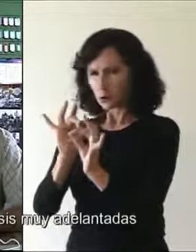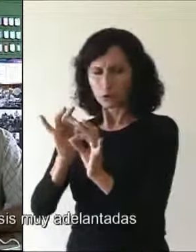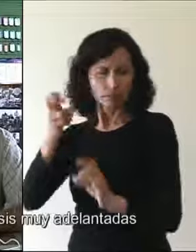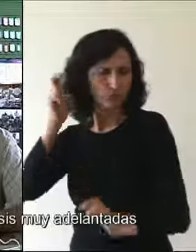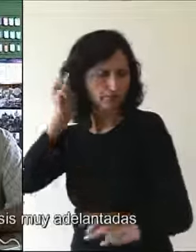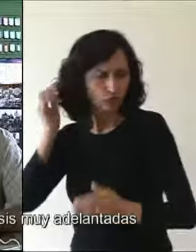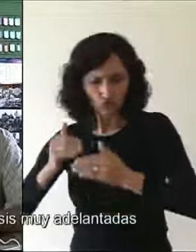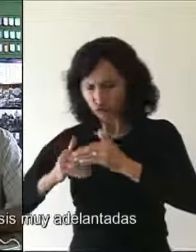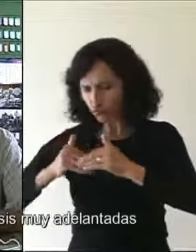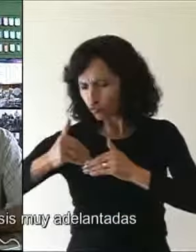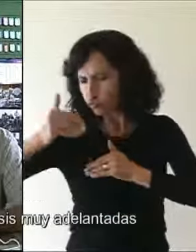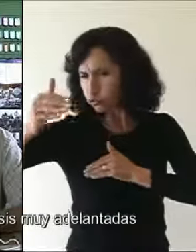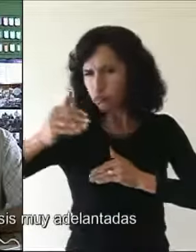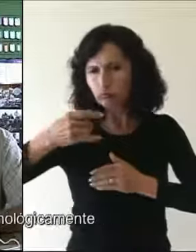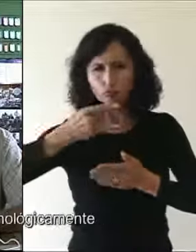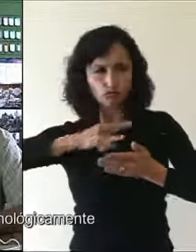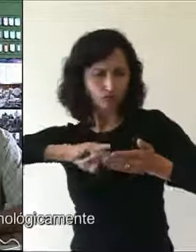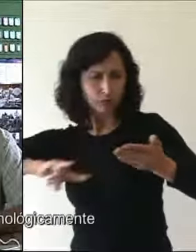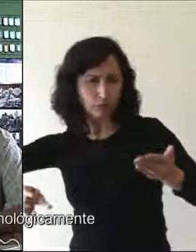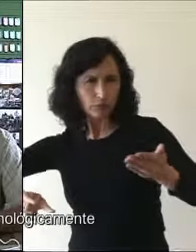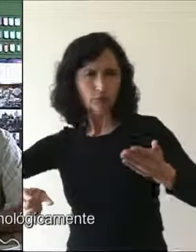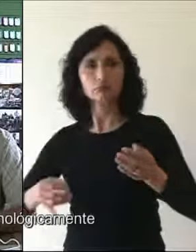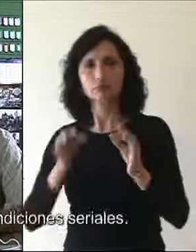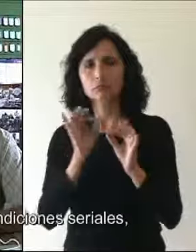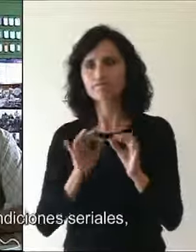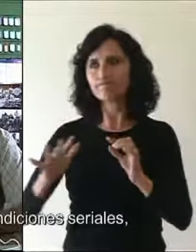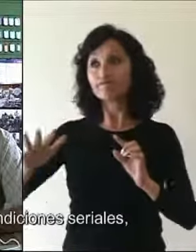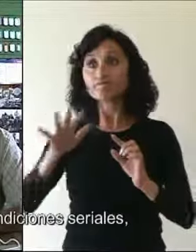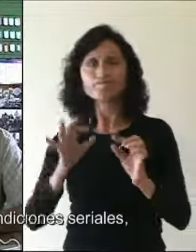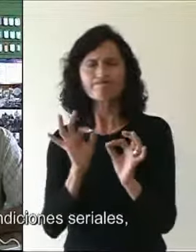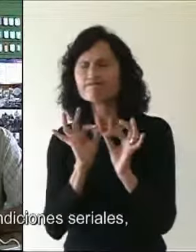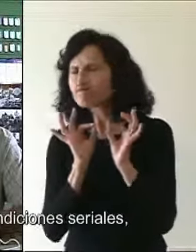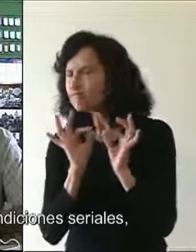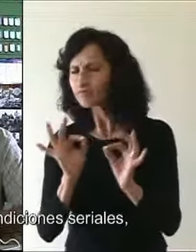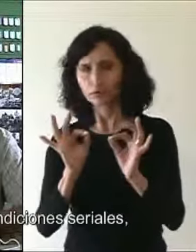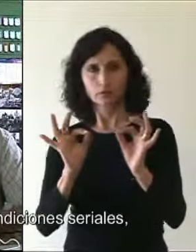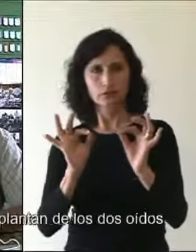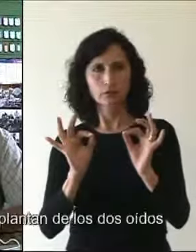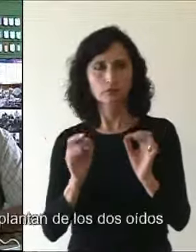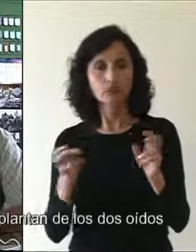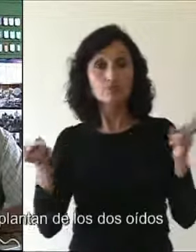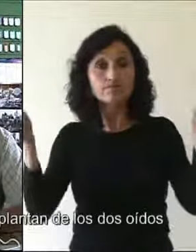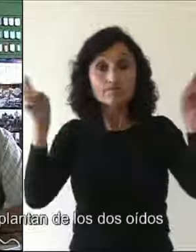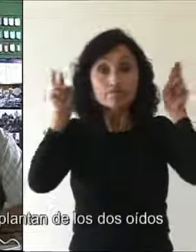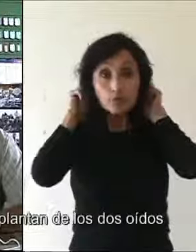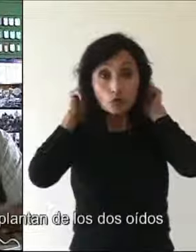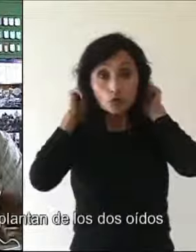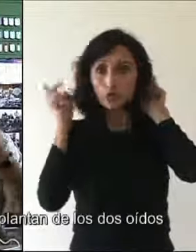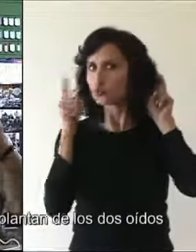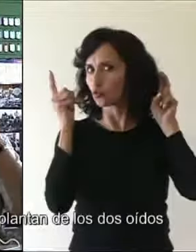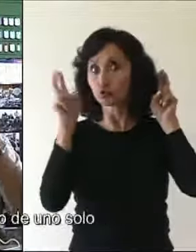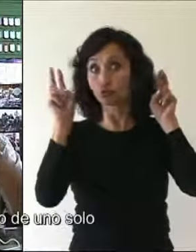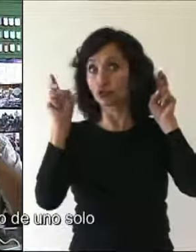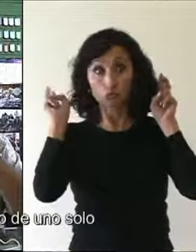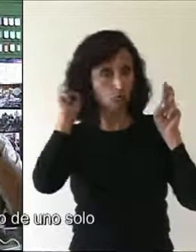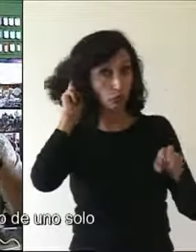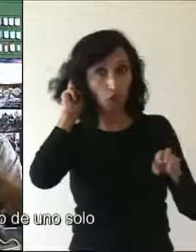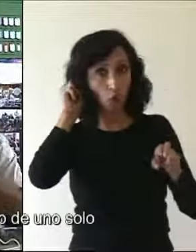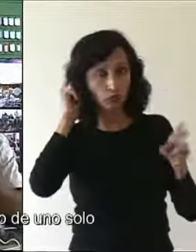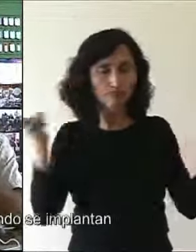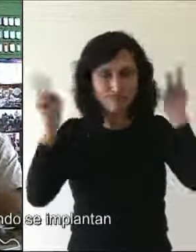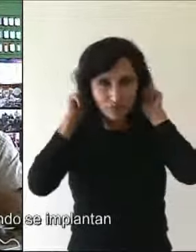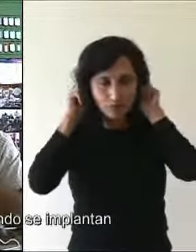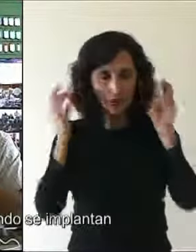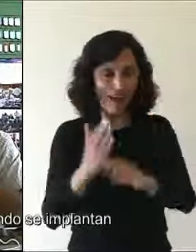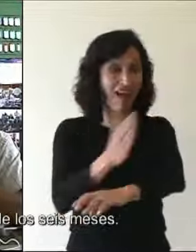con prótesis muy adelantadas tecnológicamente y en condiciones ideales. Cuando se implantan de los dos oídos y no de uno